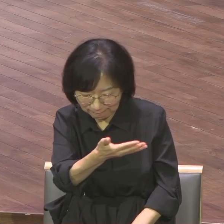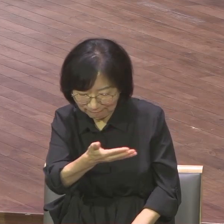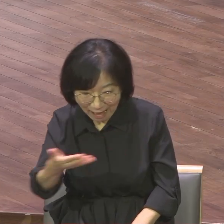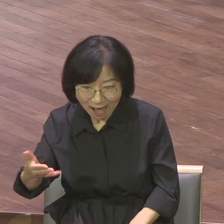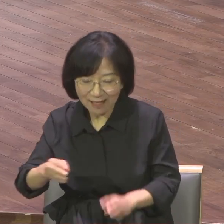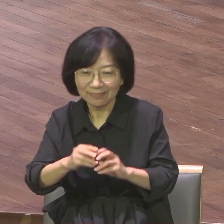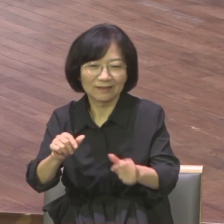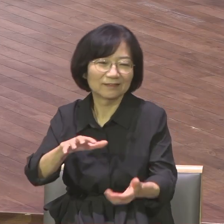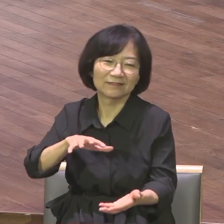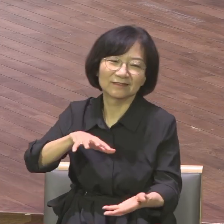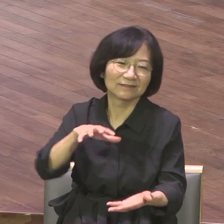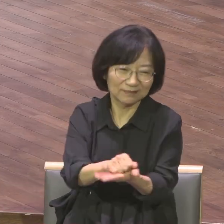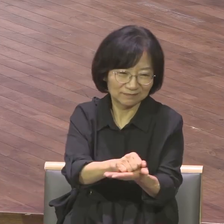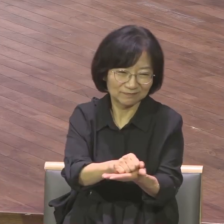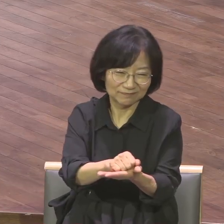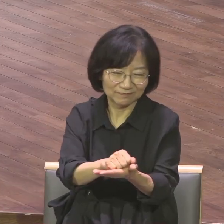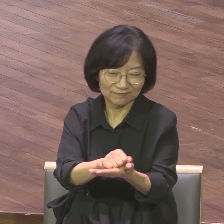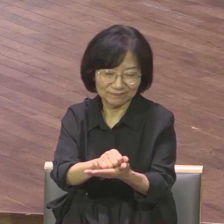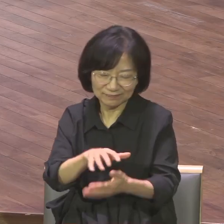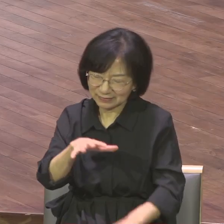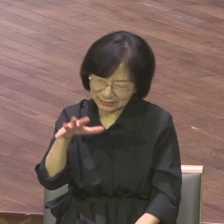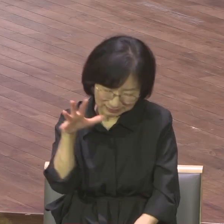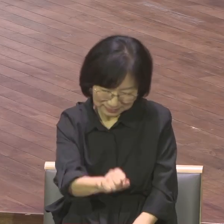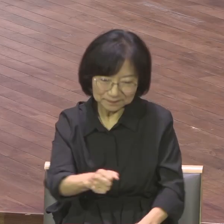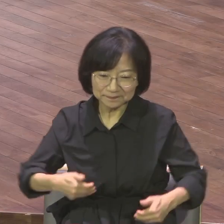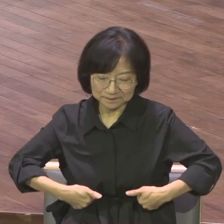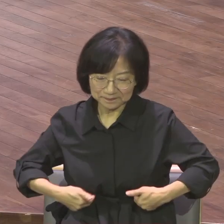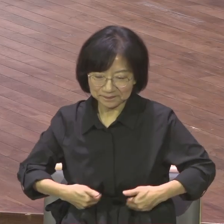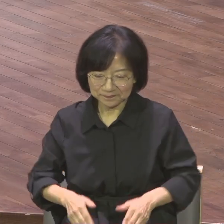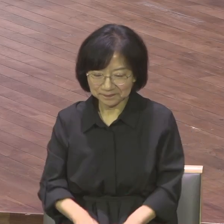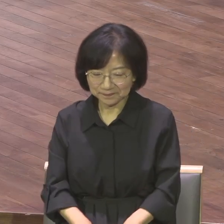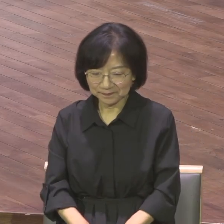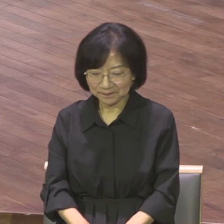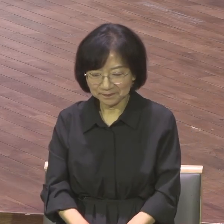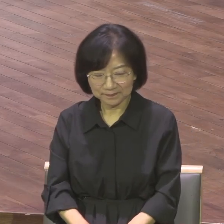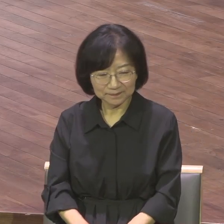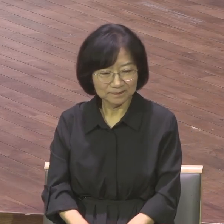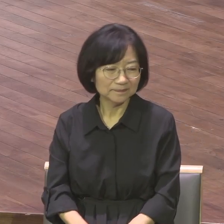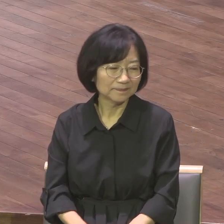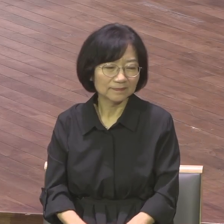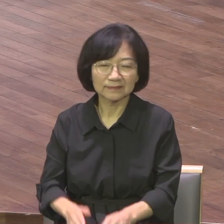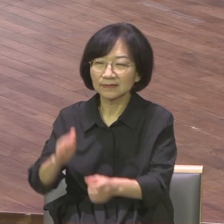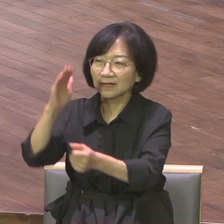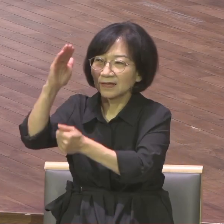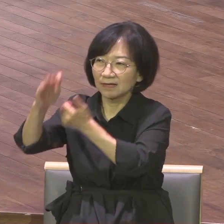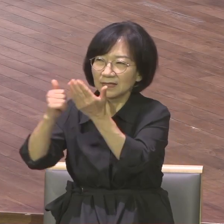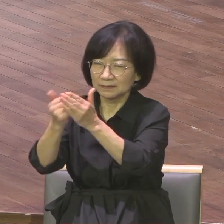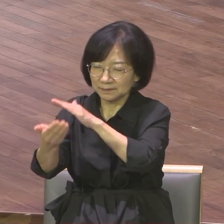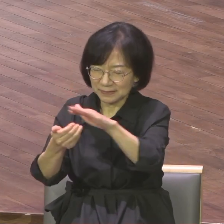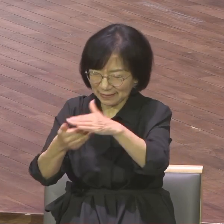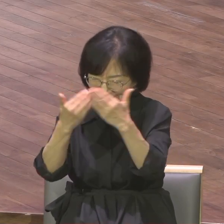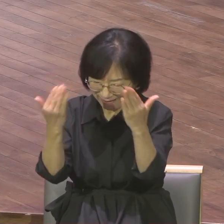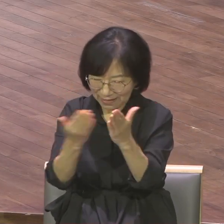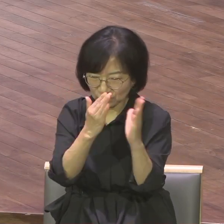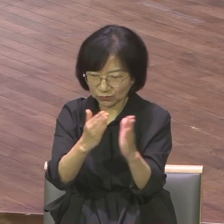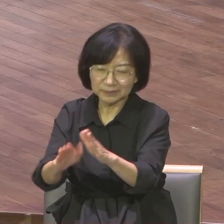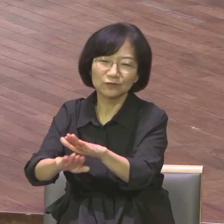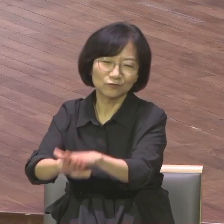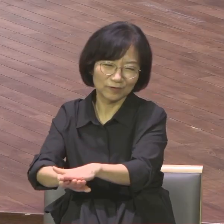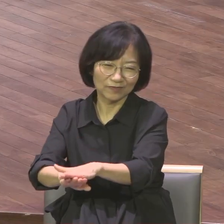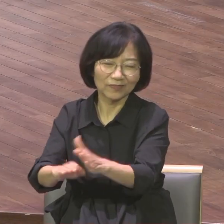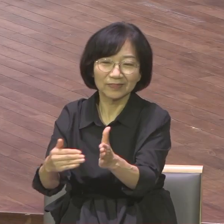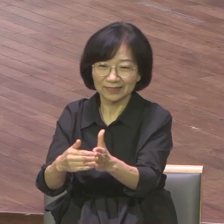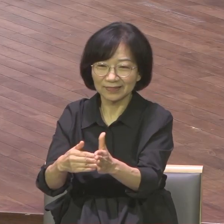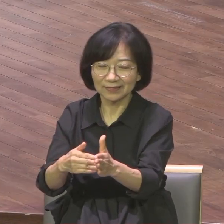현장을 하나님이 예배해 놨는데, 아멘. 예배해 놨어요. 여러분